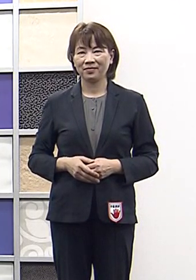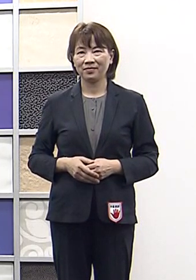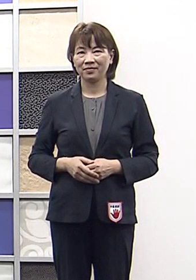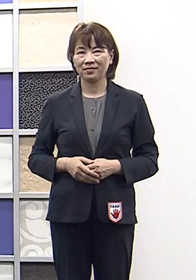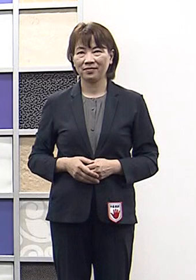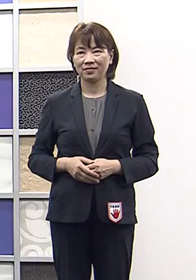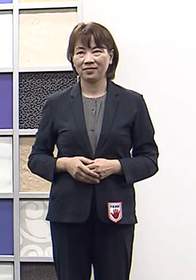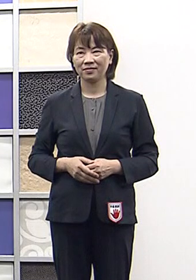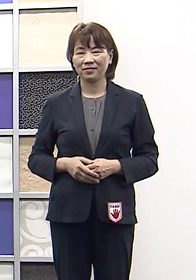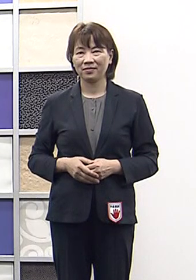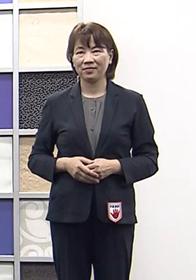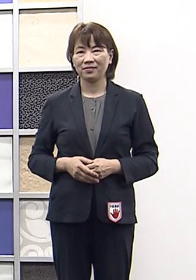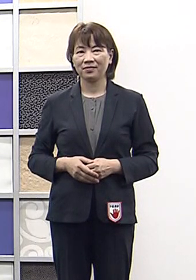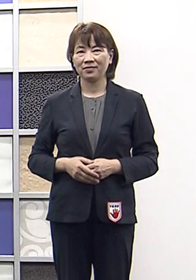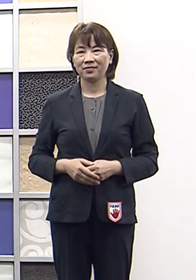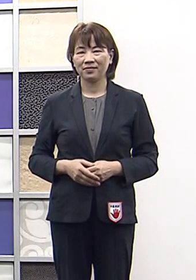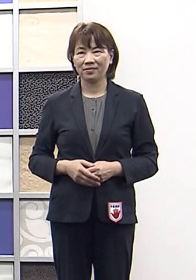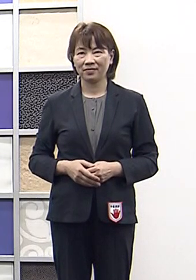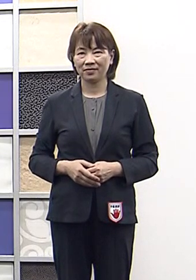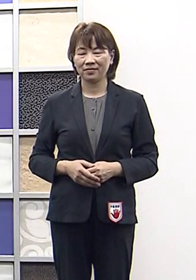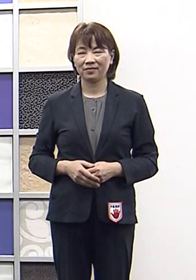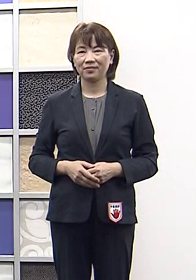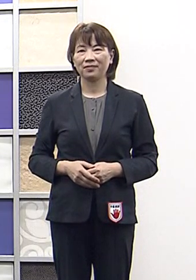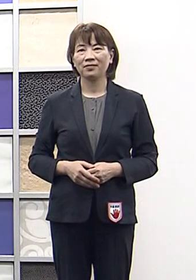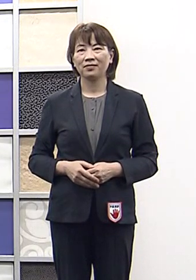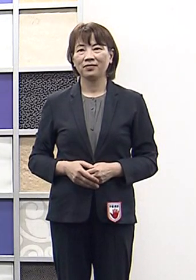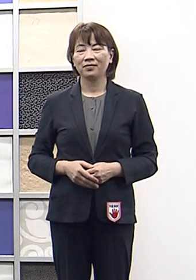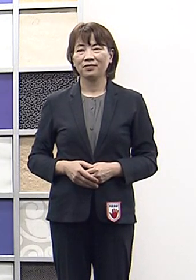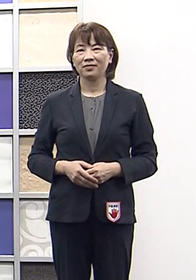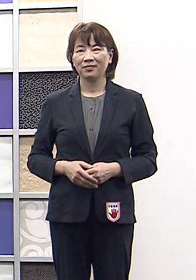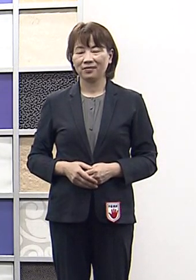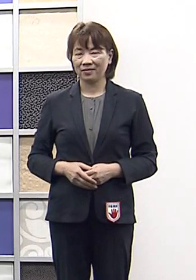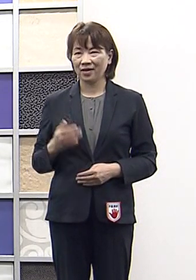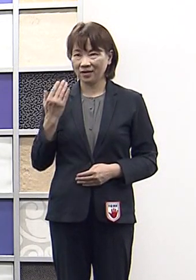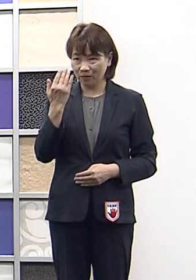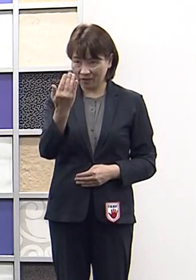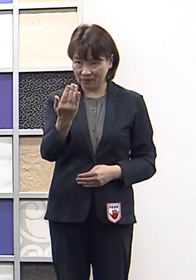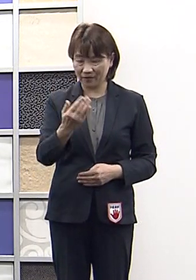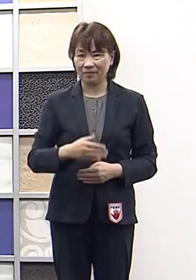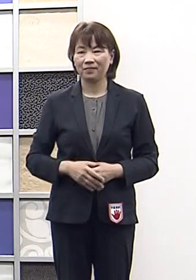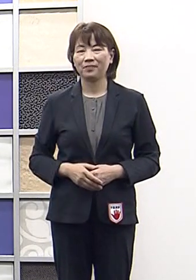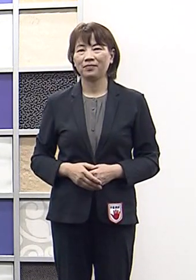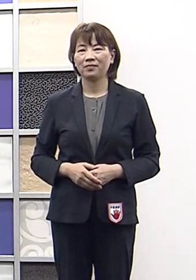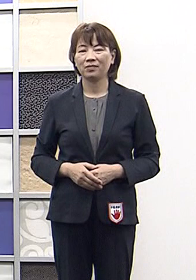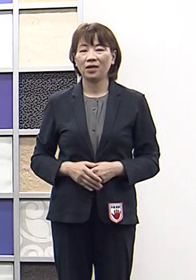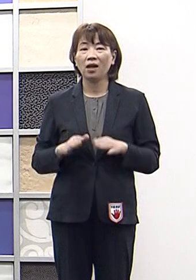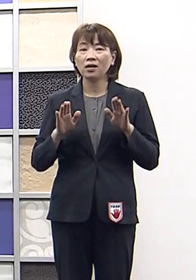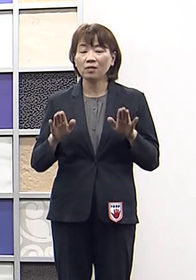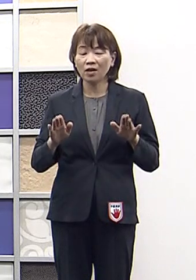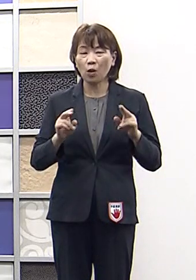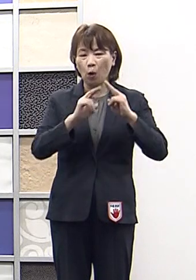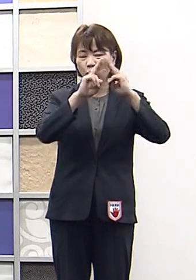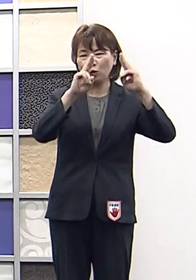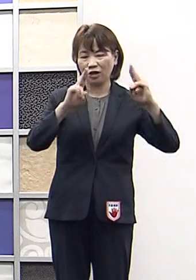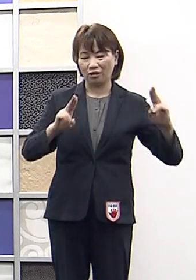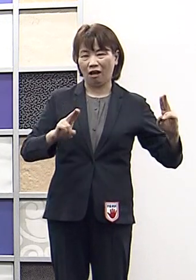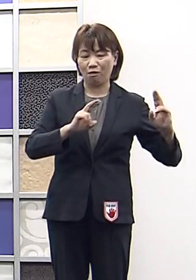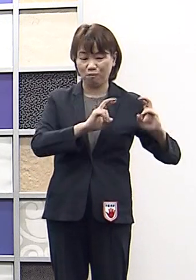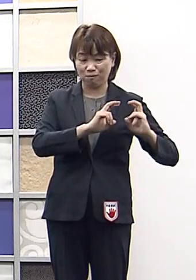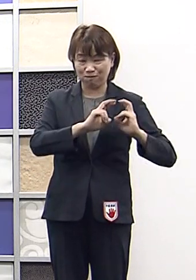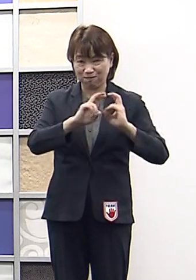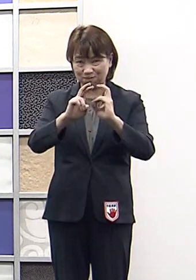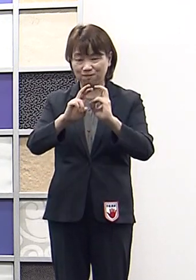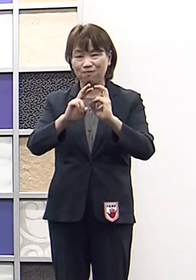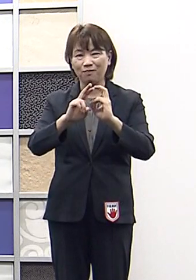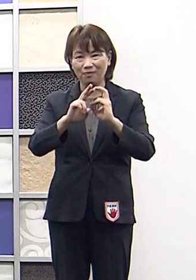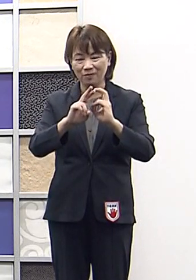はい、平尾さんどうぞ。 はい、どうぞ。産経さん。 産経新聞の平尾です。今の登山鉄道の件なんですけども、